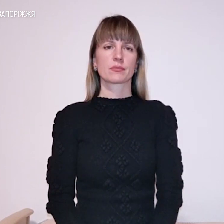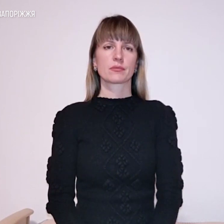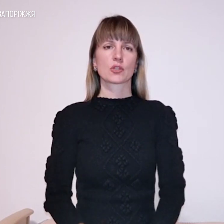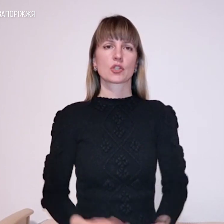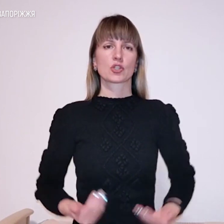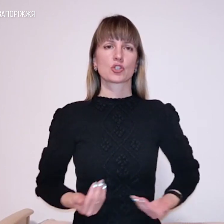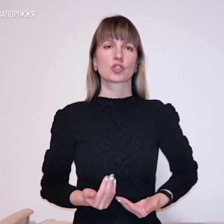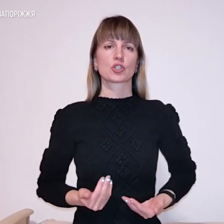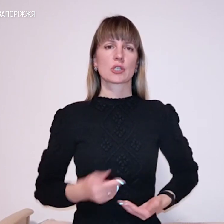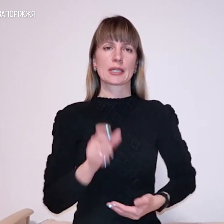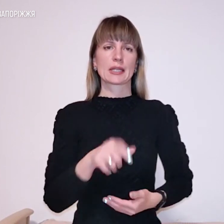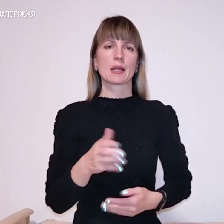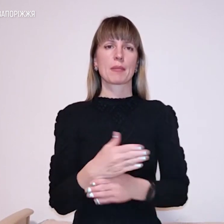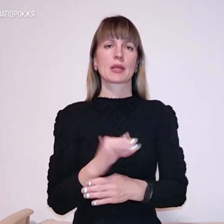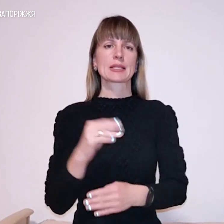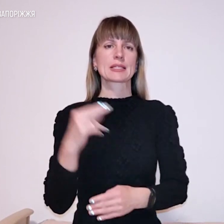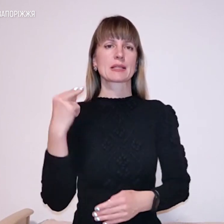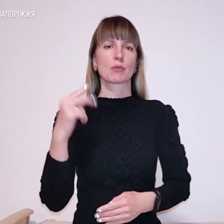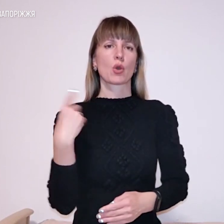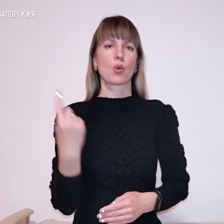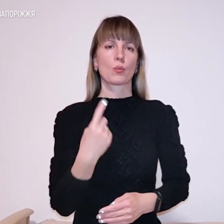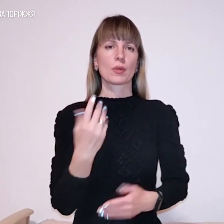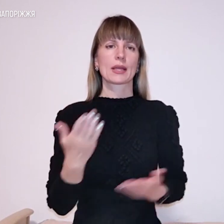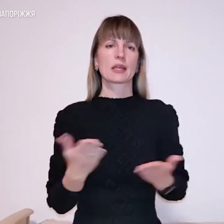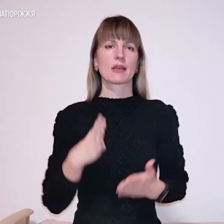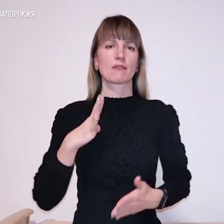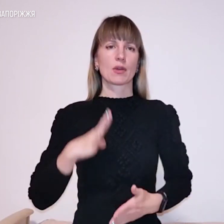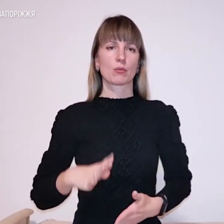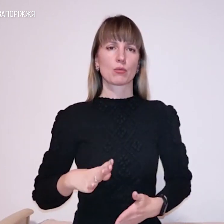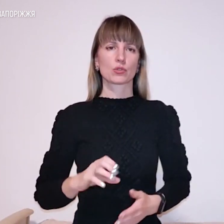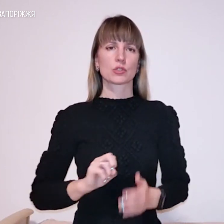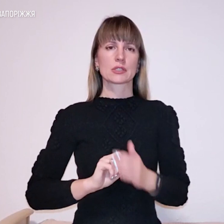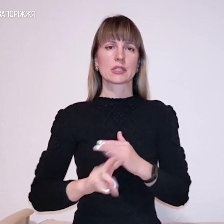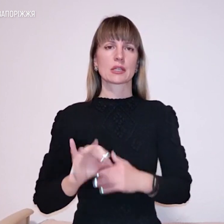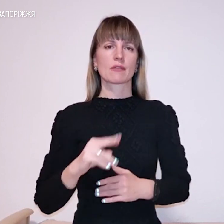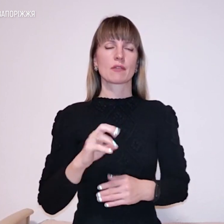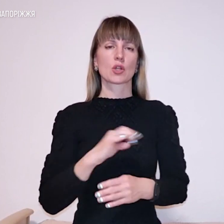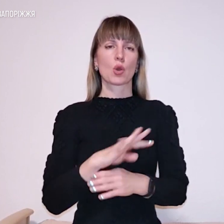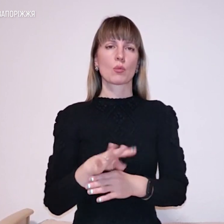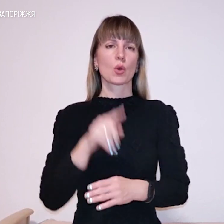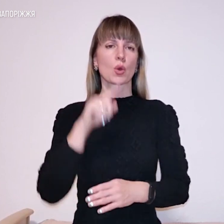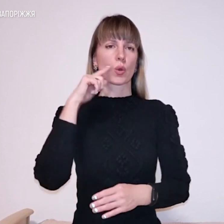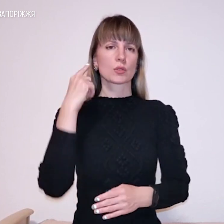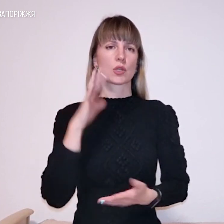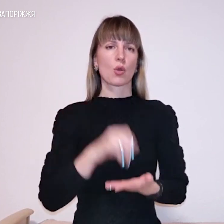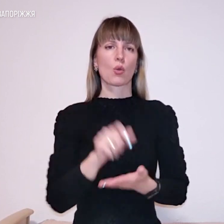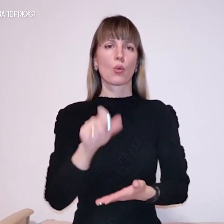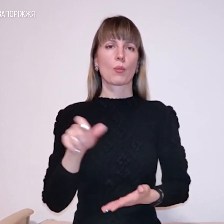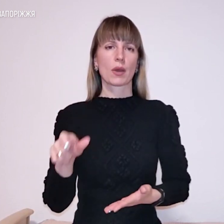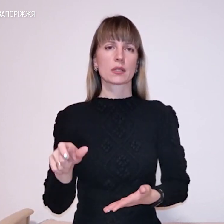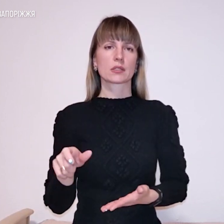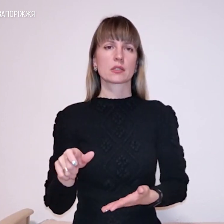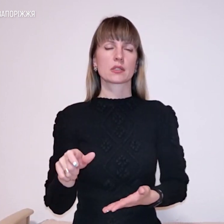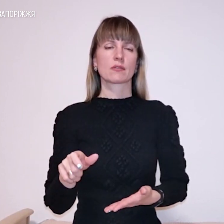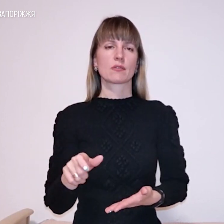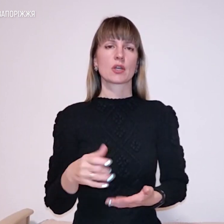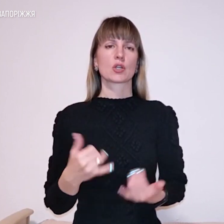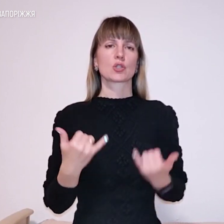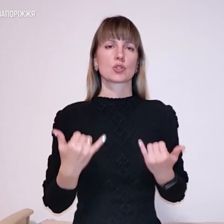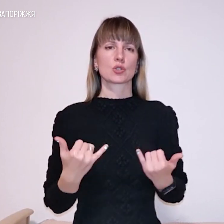Жителів Маріуполя та Запорізької області, які вимушені тікати від обстрілів російських окупантів, власне, сьогодні евакуювали,